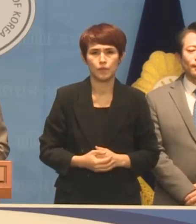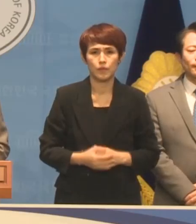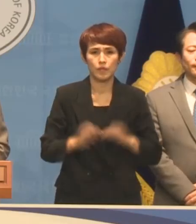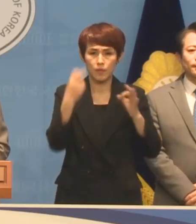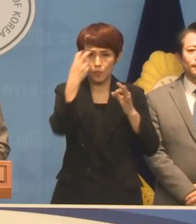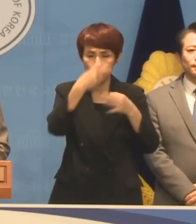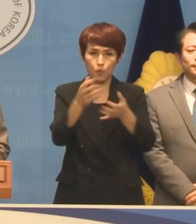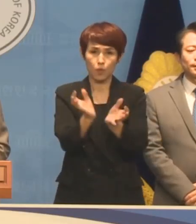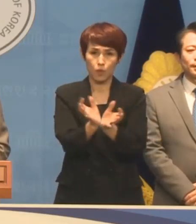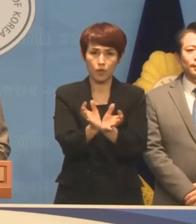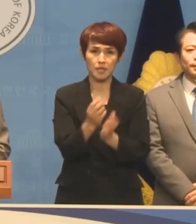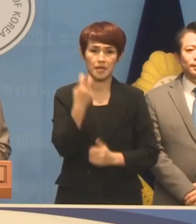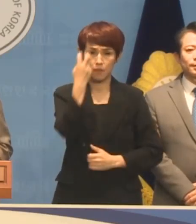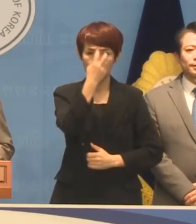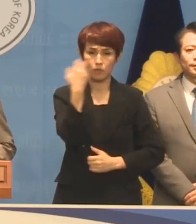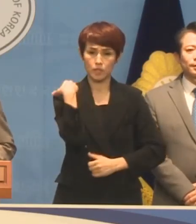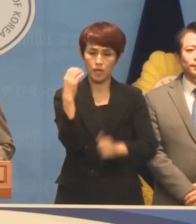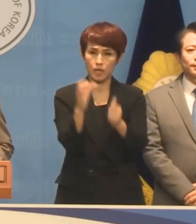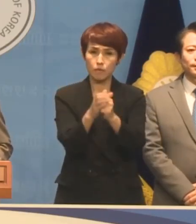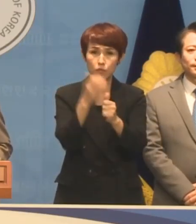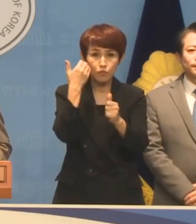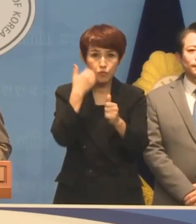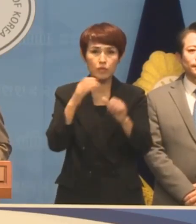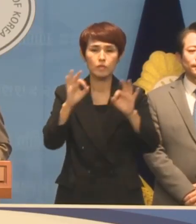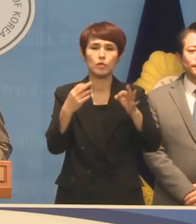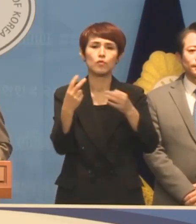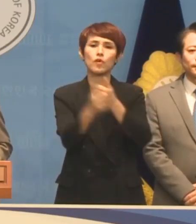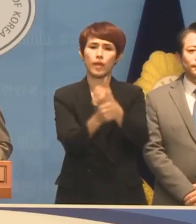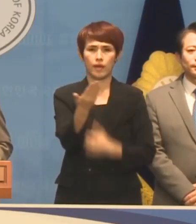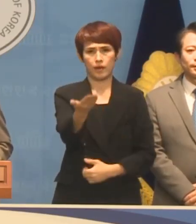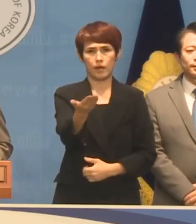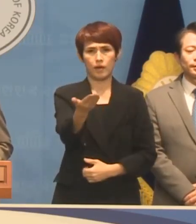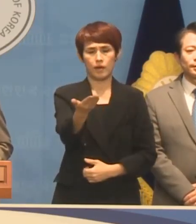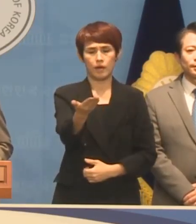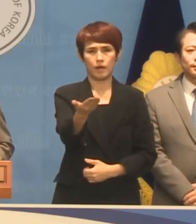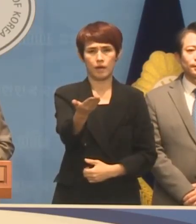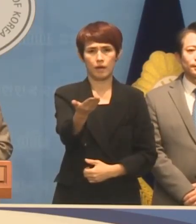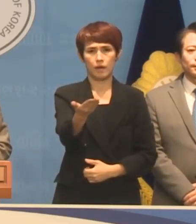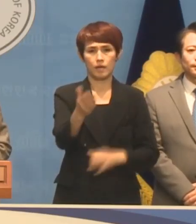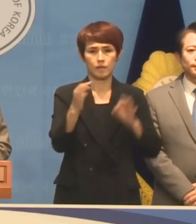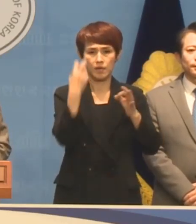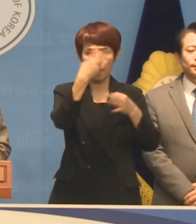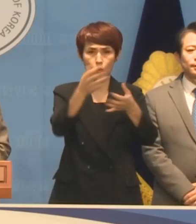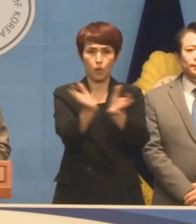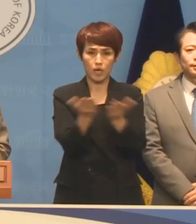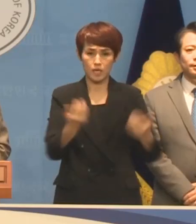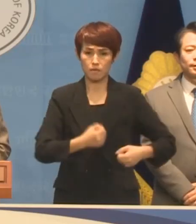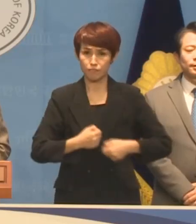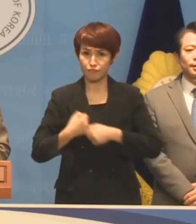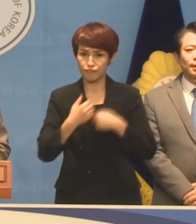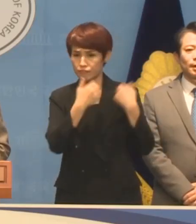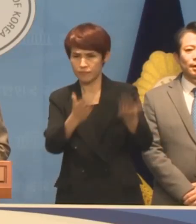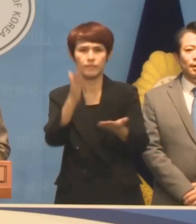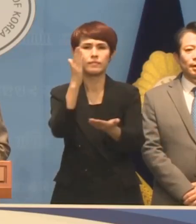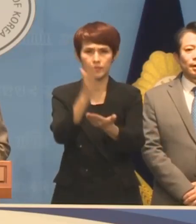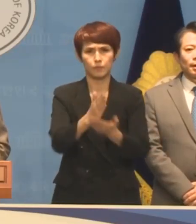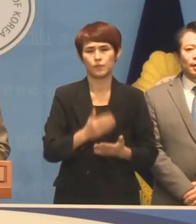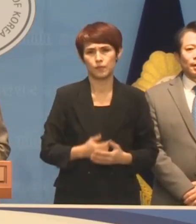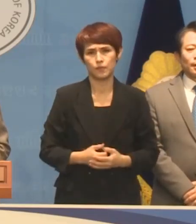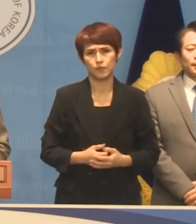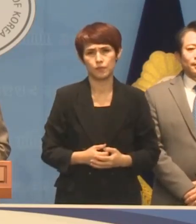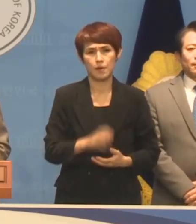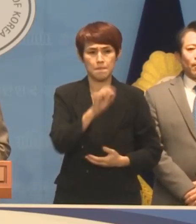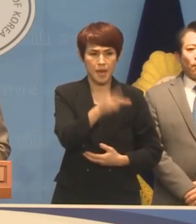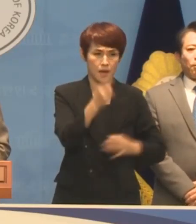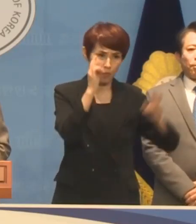금융감독원을 감독할 책임이 있는 금융위원회 역시 더 이상 금감원의 직무유기를 방관하지 말고